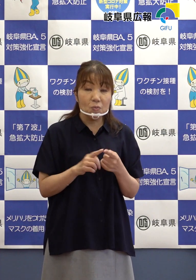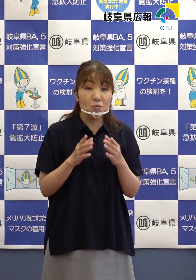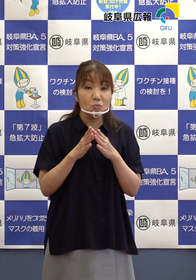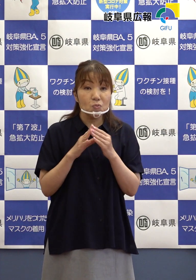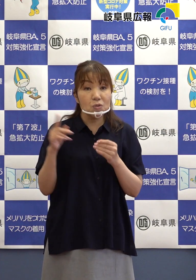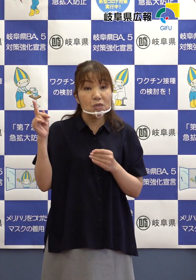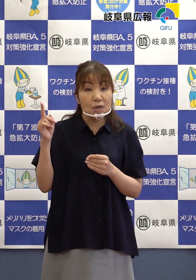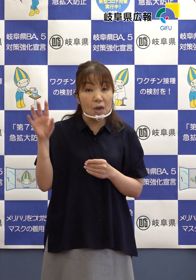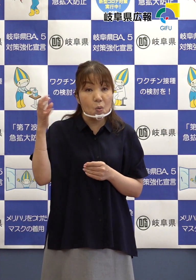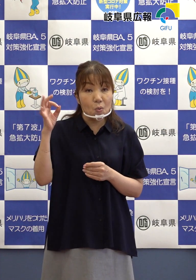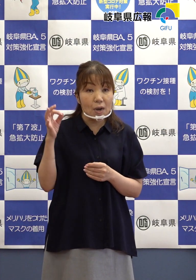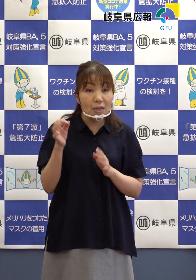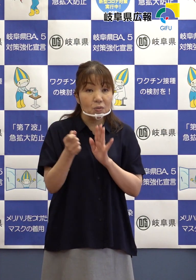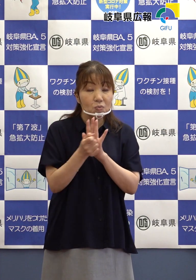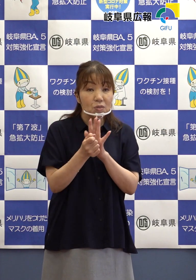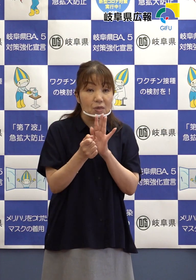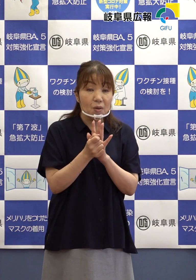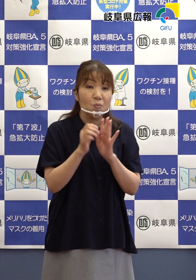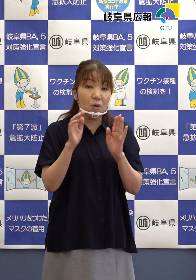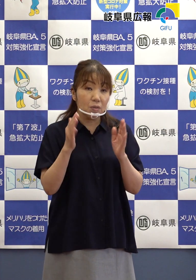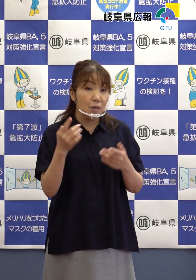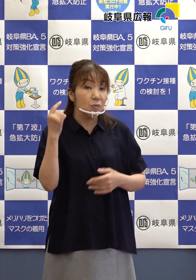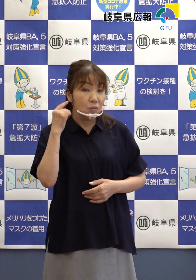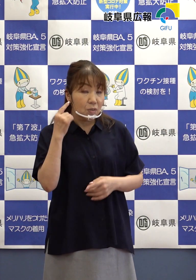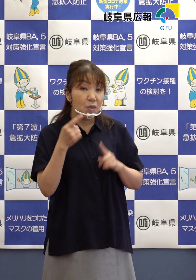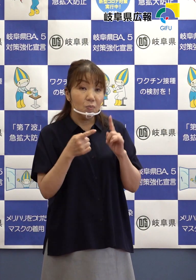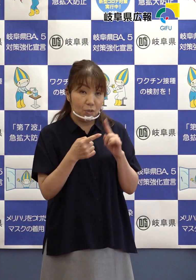パーズとかね愛と言います